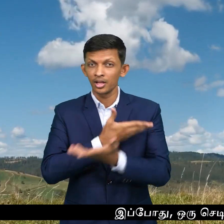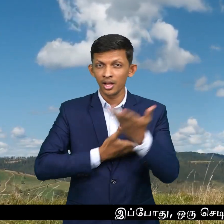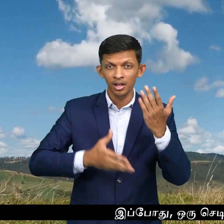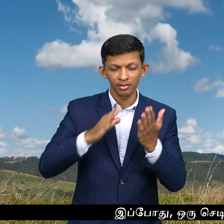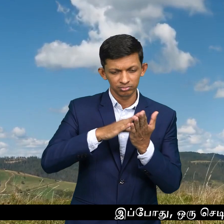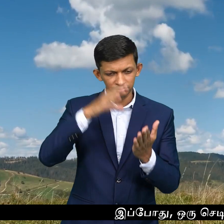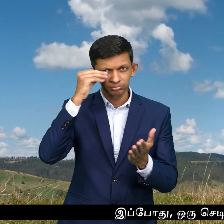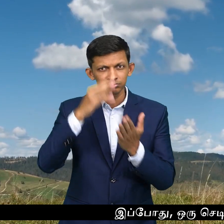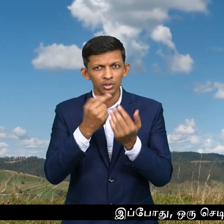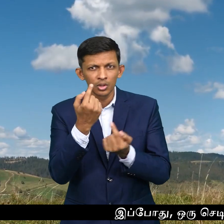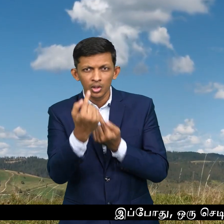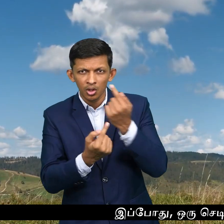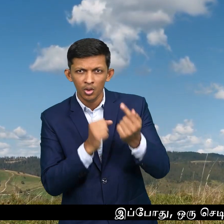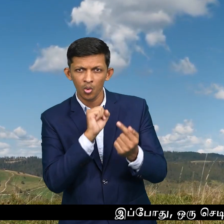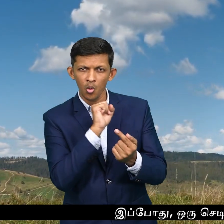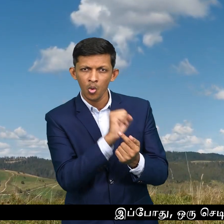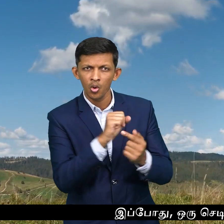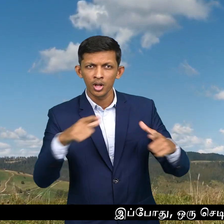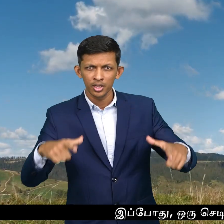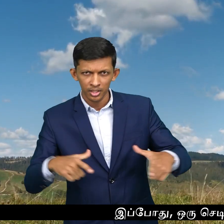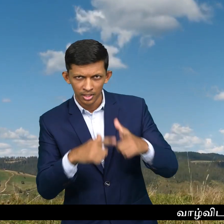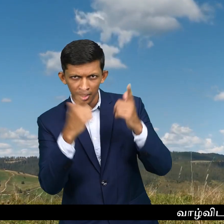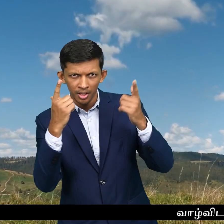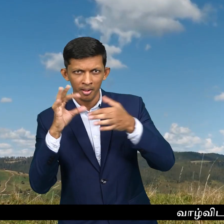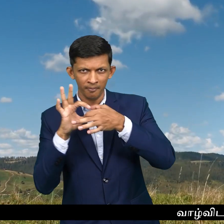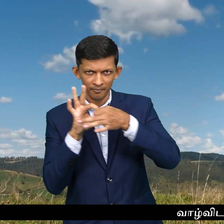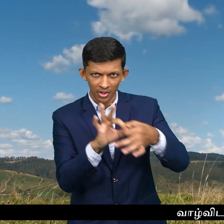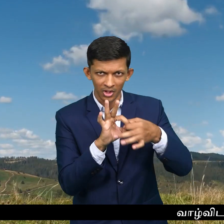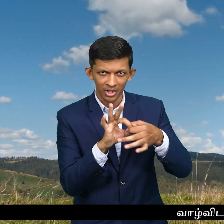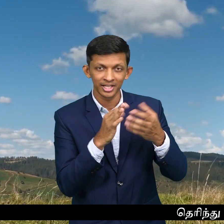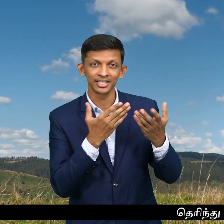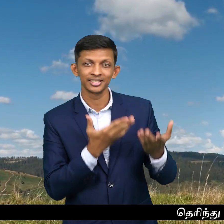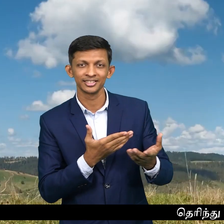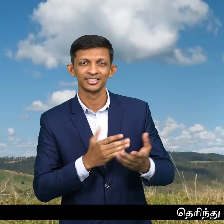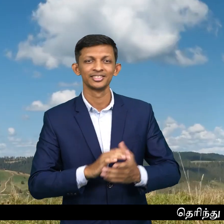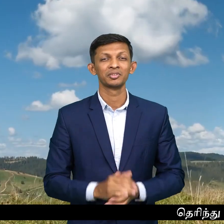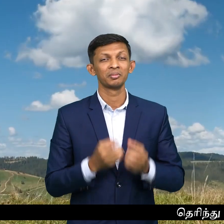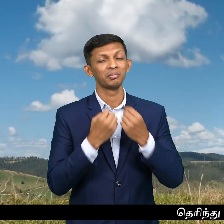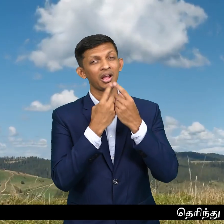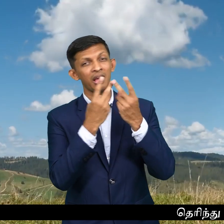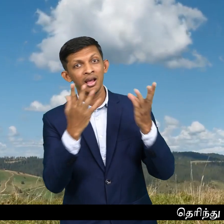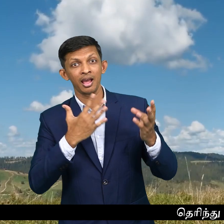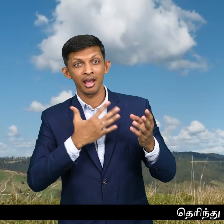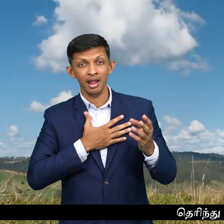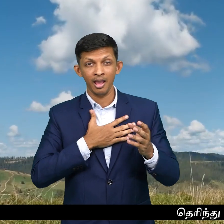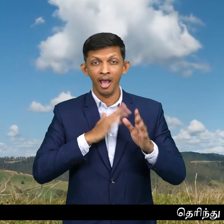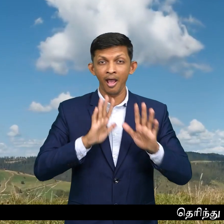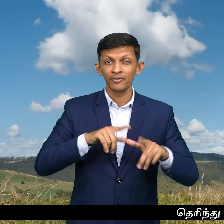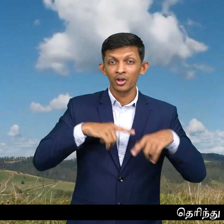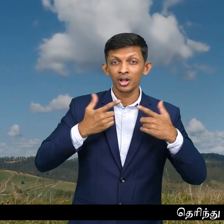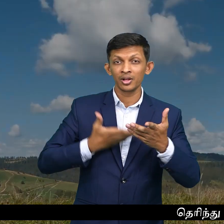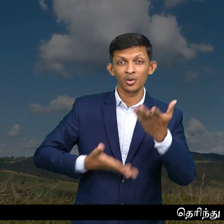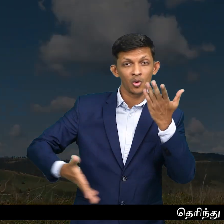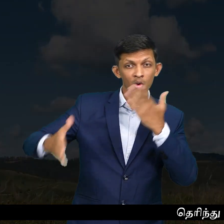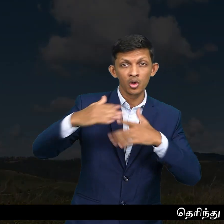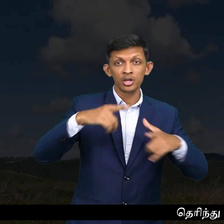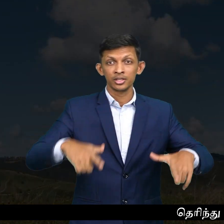இப்போது ஒரு செடி அல்லது மரத்தை எப்படி வாழ்விடமாக உள்ளது தெரிந்து கொள்வோம்.